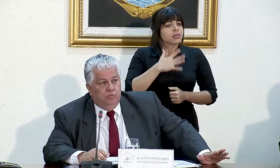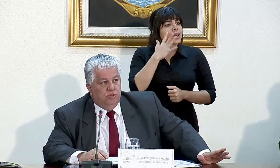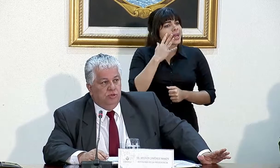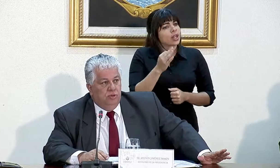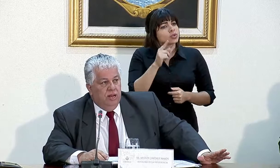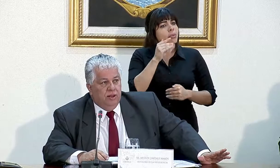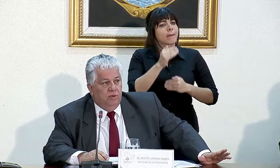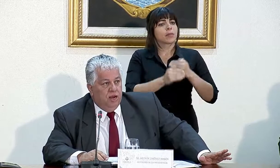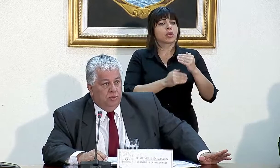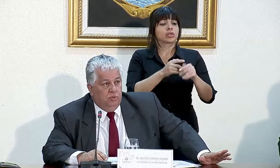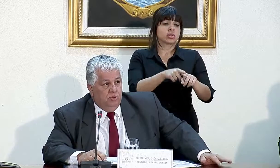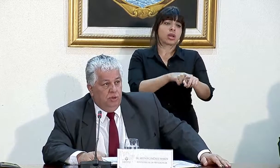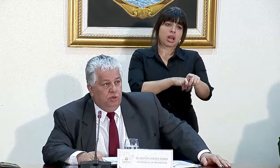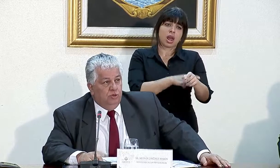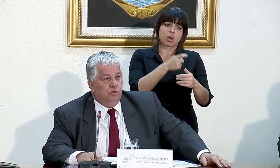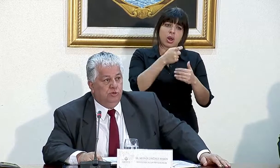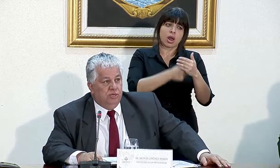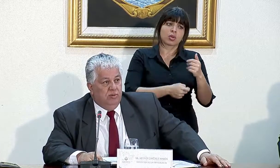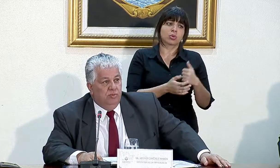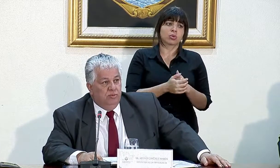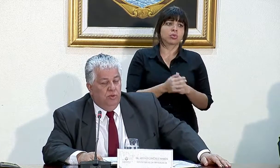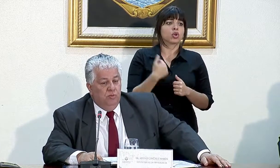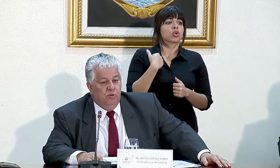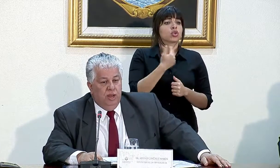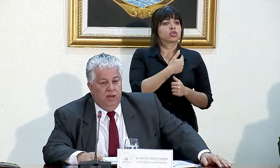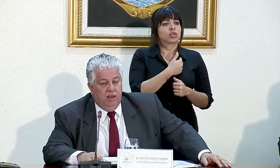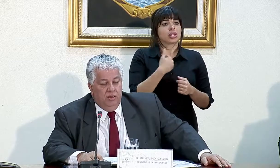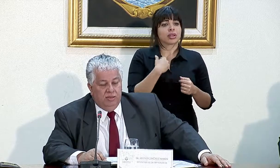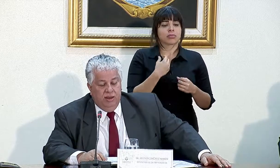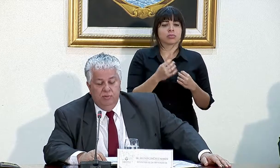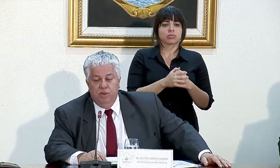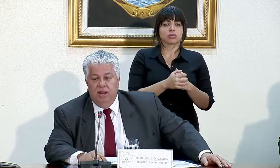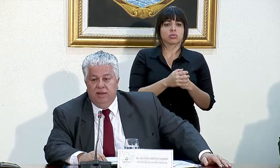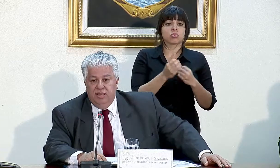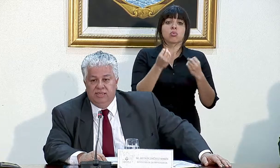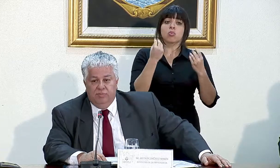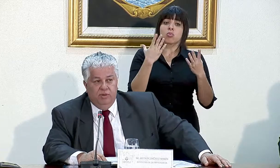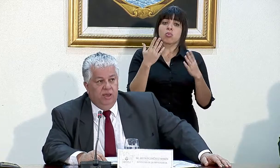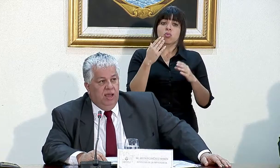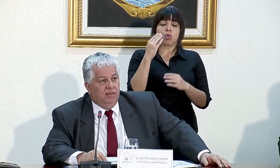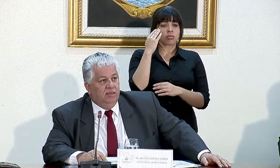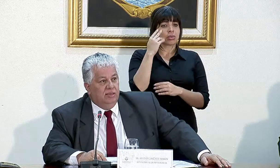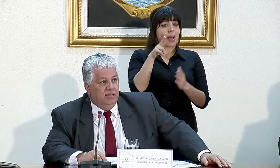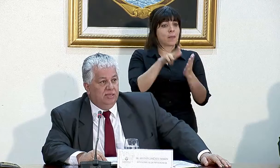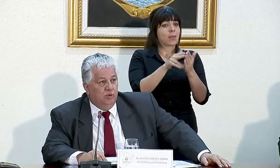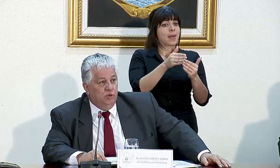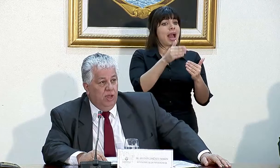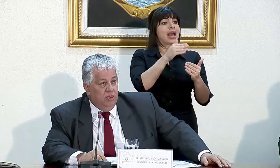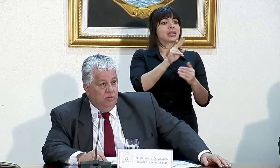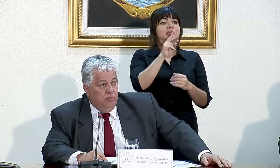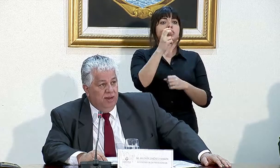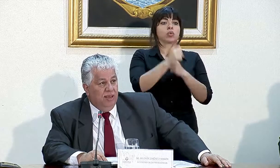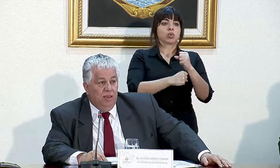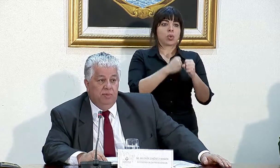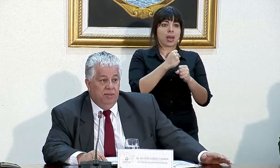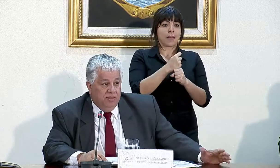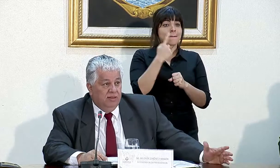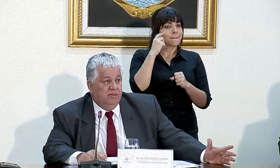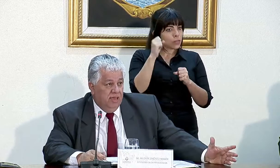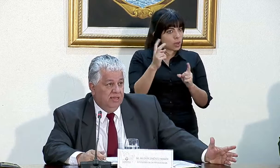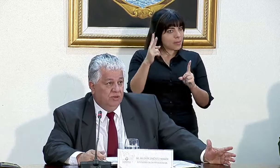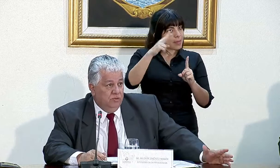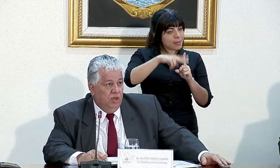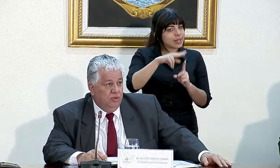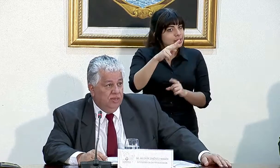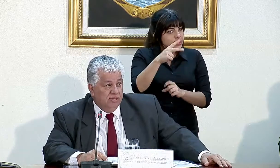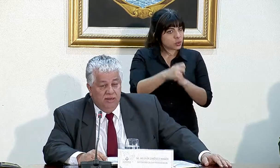que es un proceso largo y arduo. Nosotros estaríamos muy alegres de que se apruebe antes del segundo año, para implementarse